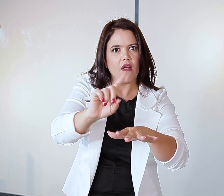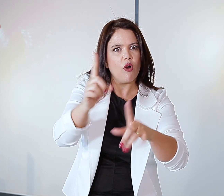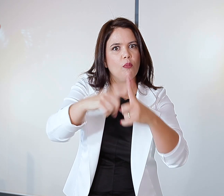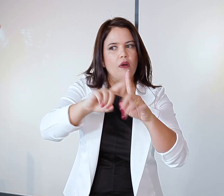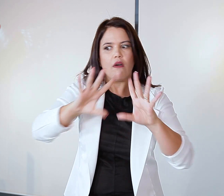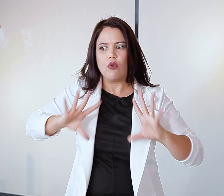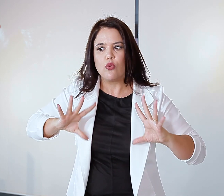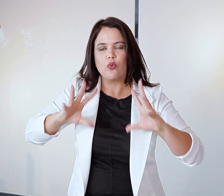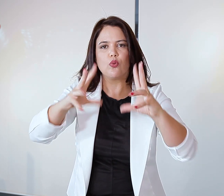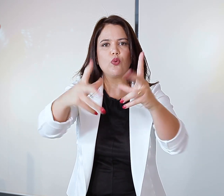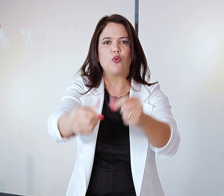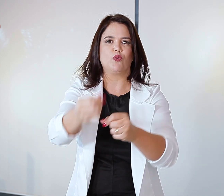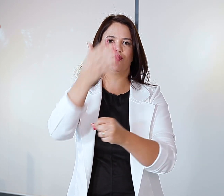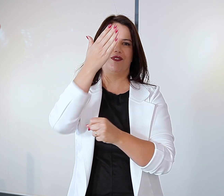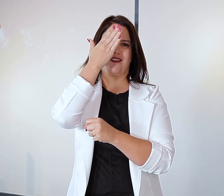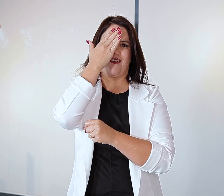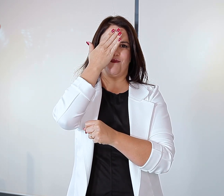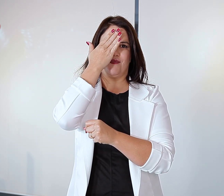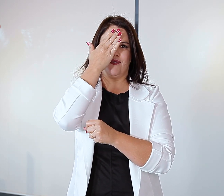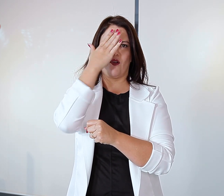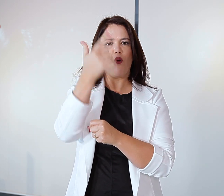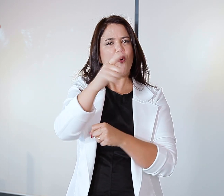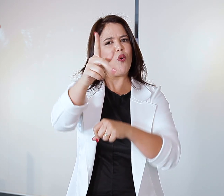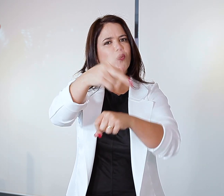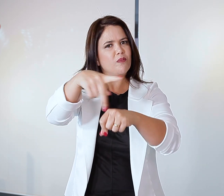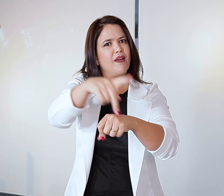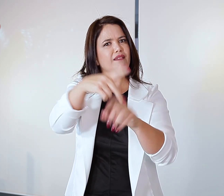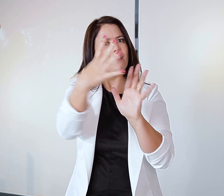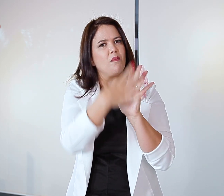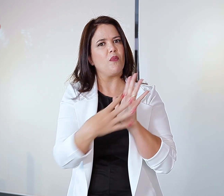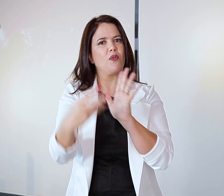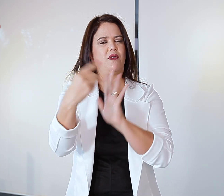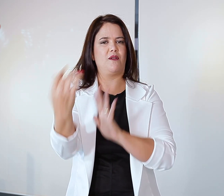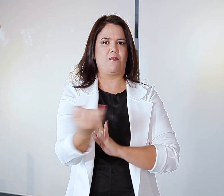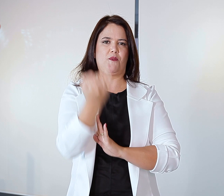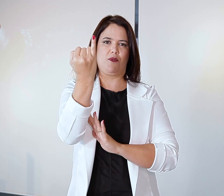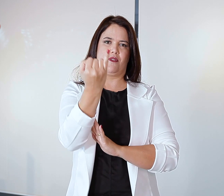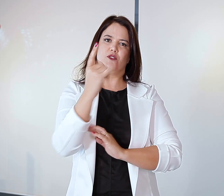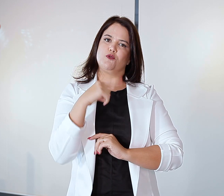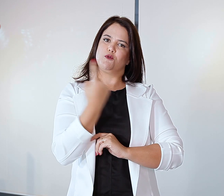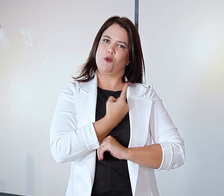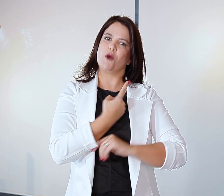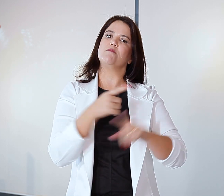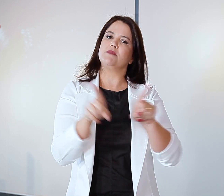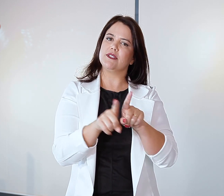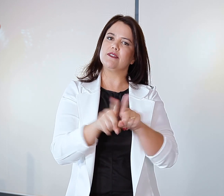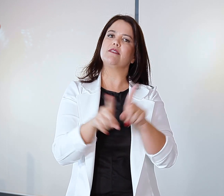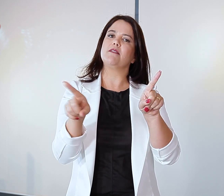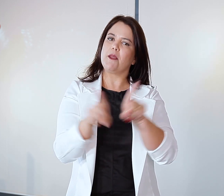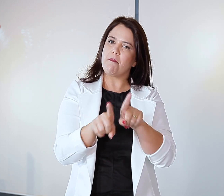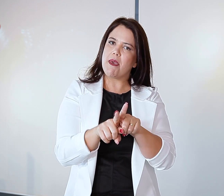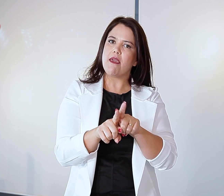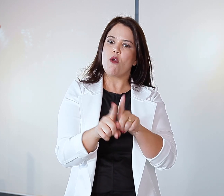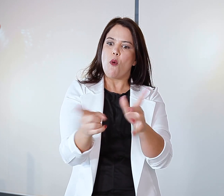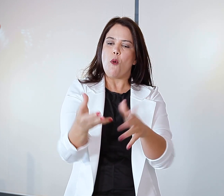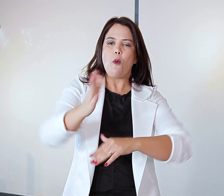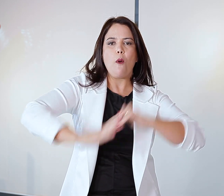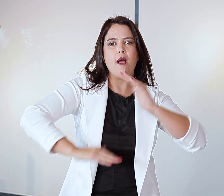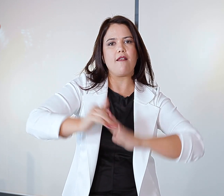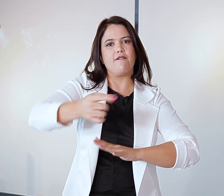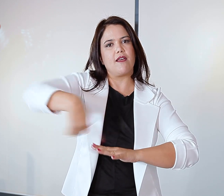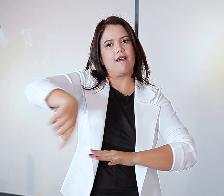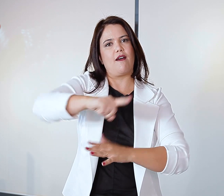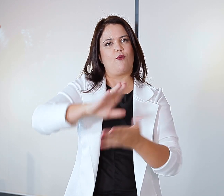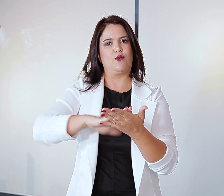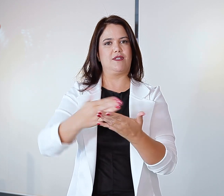estão todos preparados para a inclusão? Não, nós temos modelos que podem ser seguidos, profissionais que podem ser